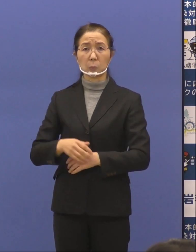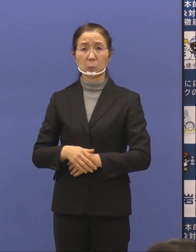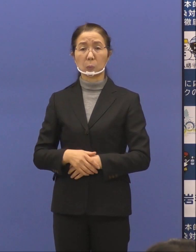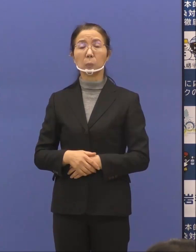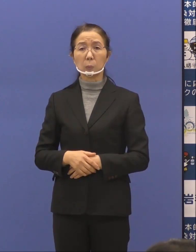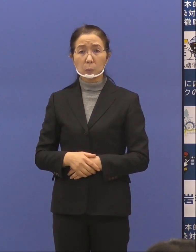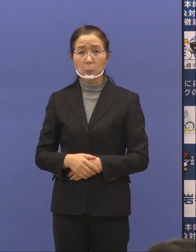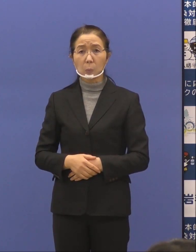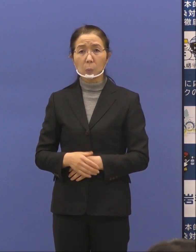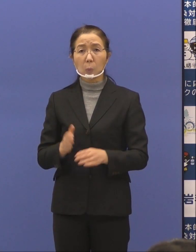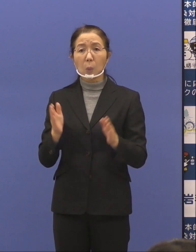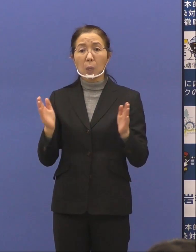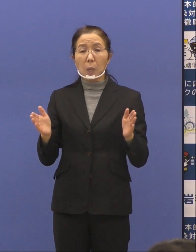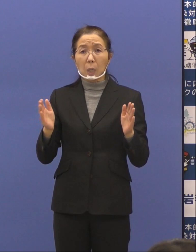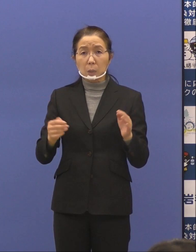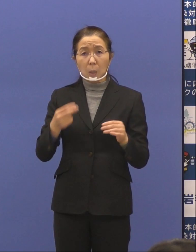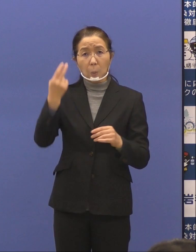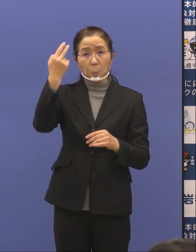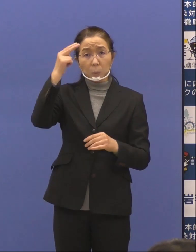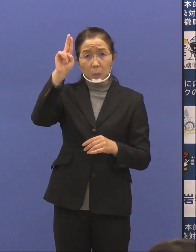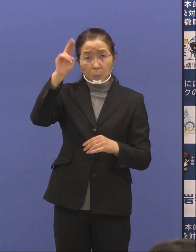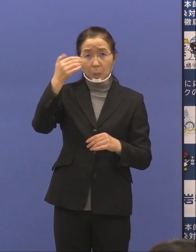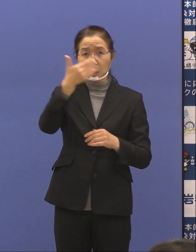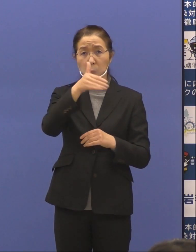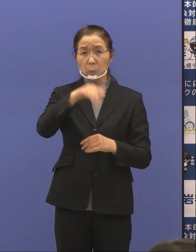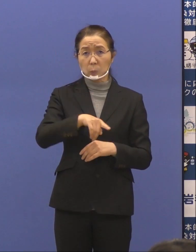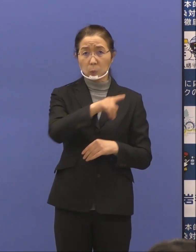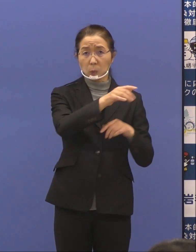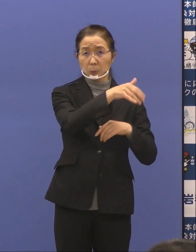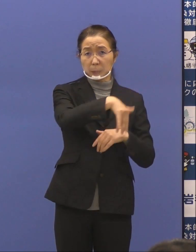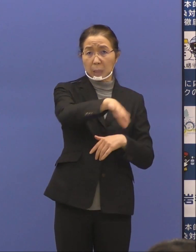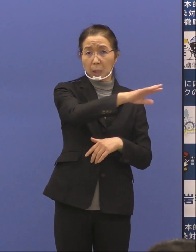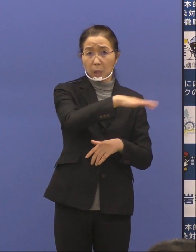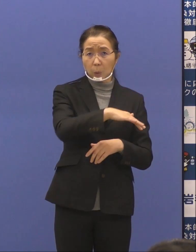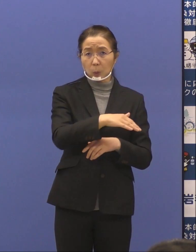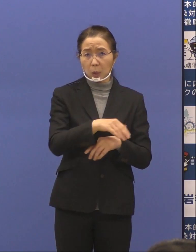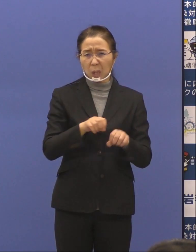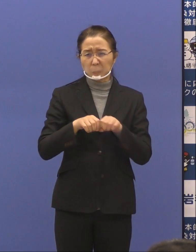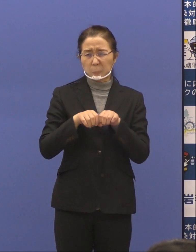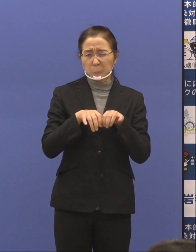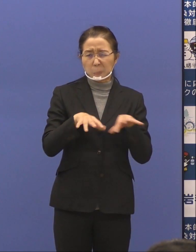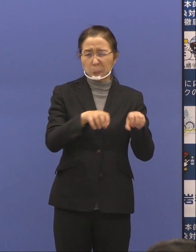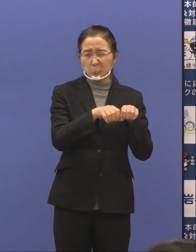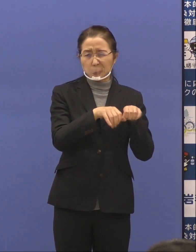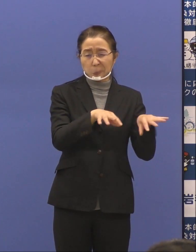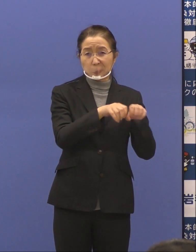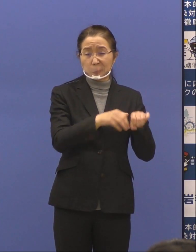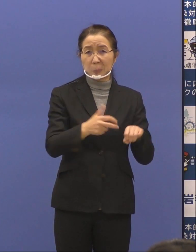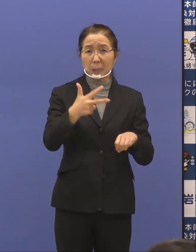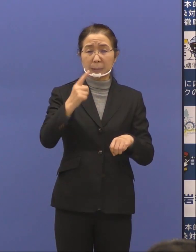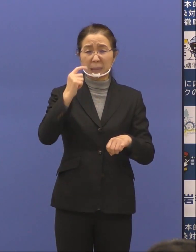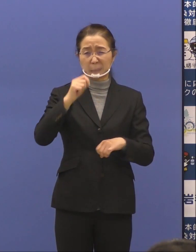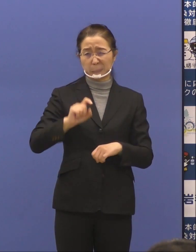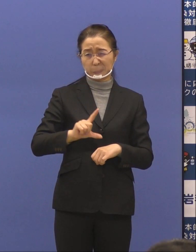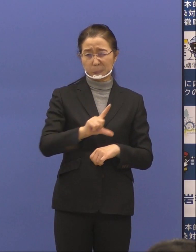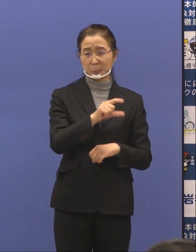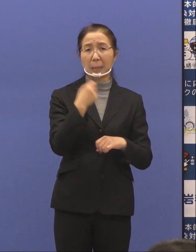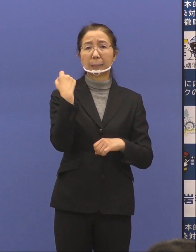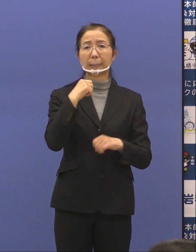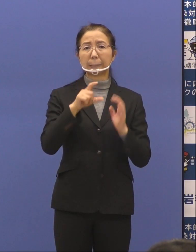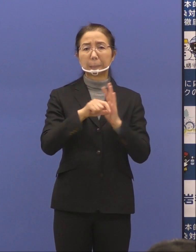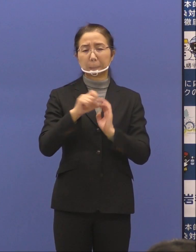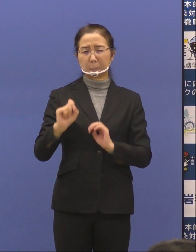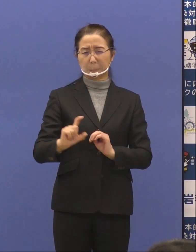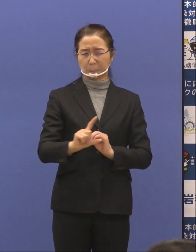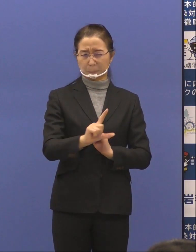この間沖縄、九州の方は感染拡大が第7波で夏に大き